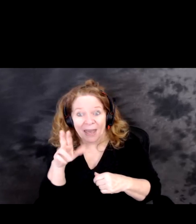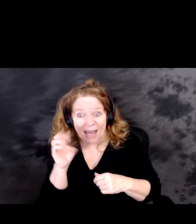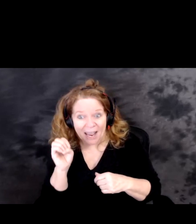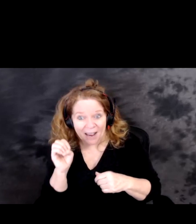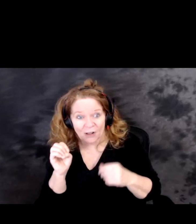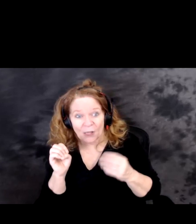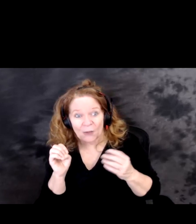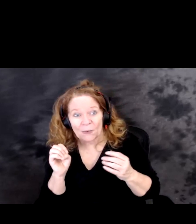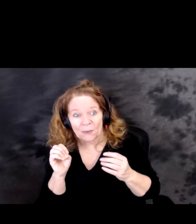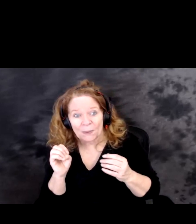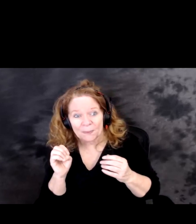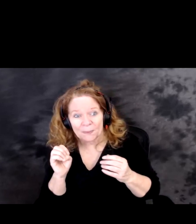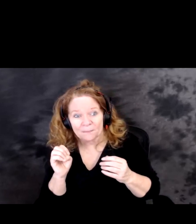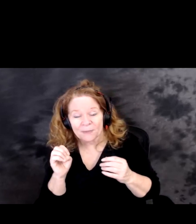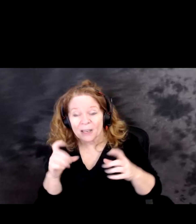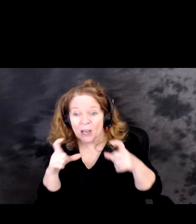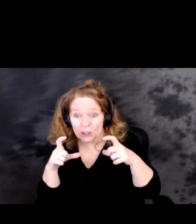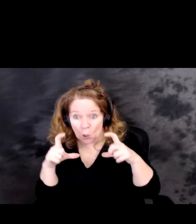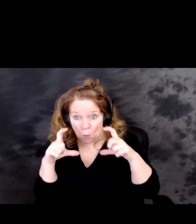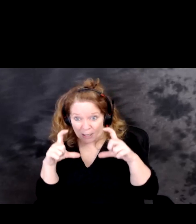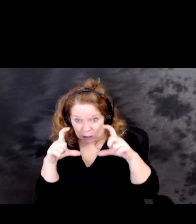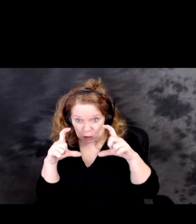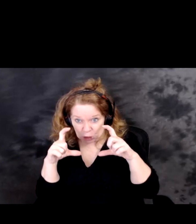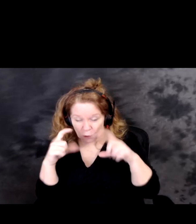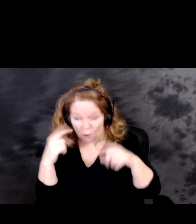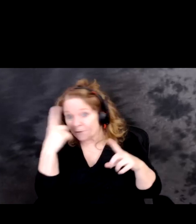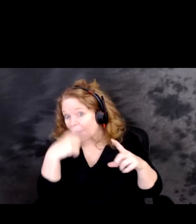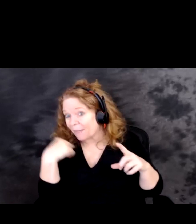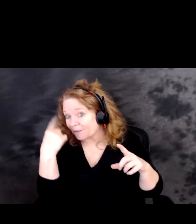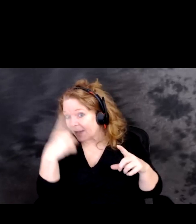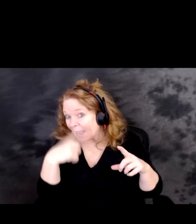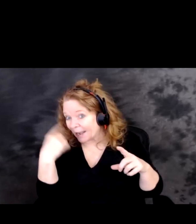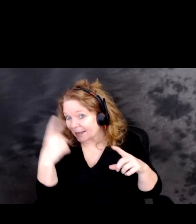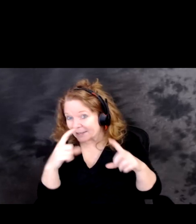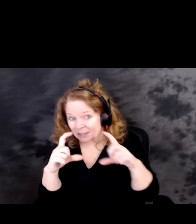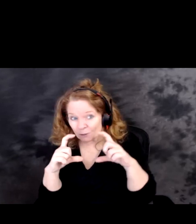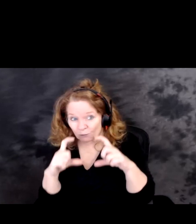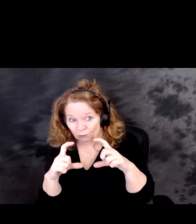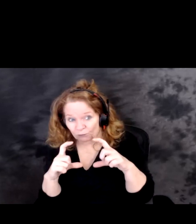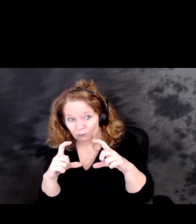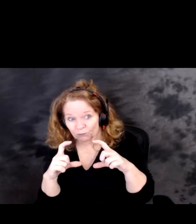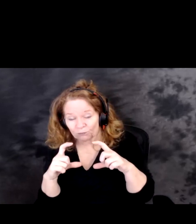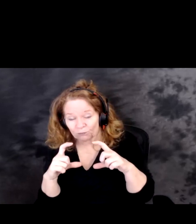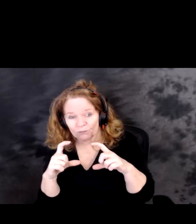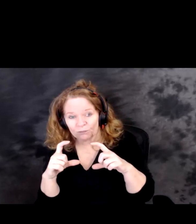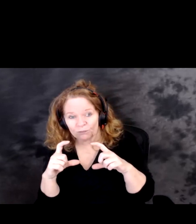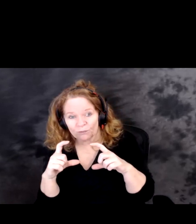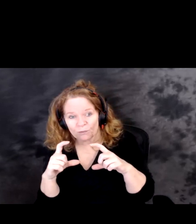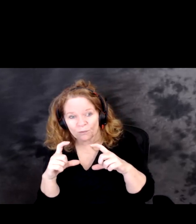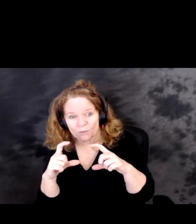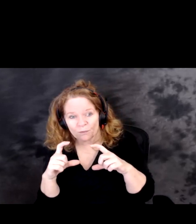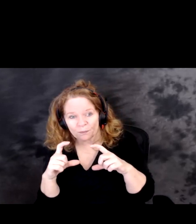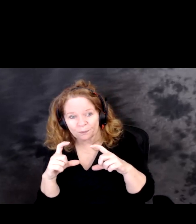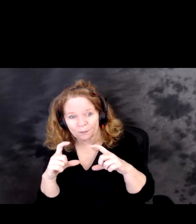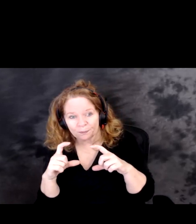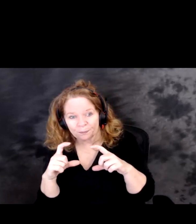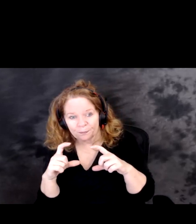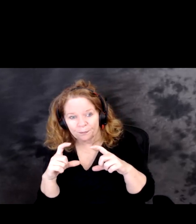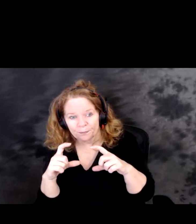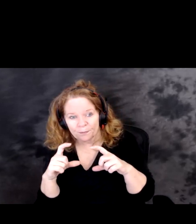goma. Mi resistol. Vamos a cortar un círculo para su carita.